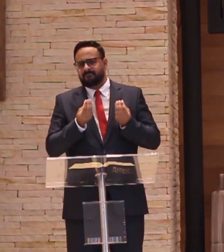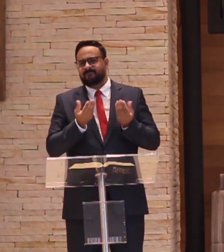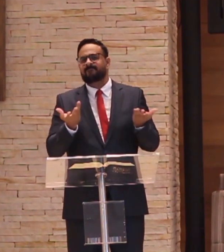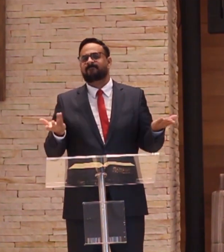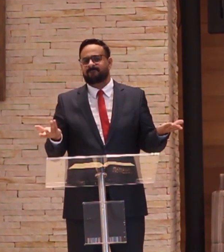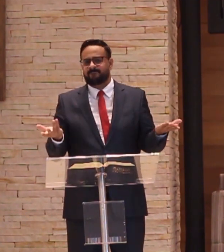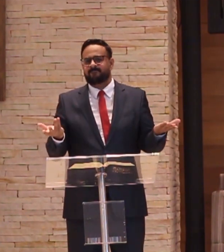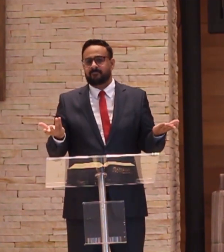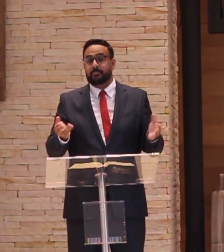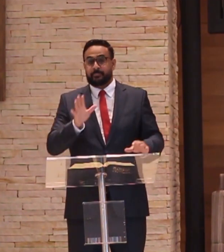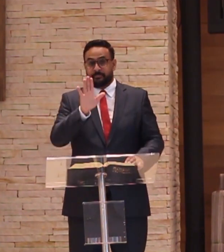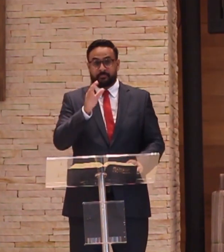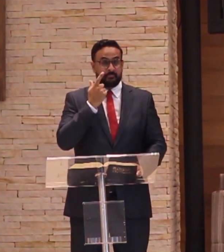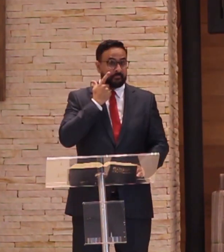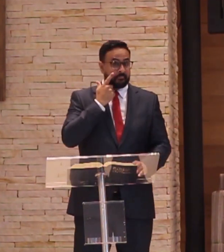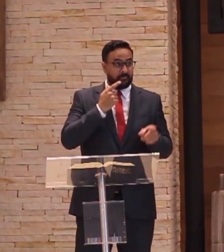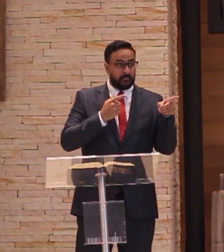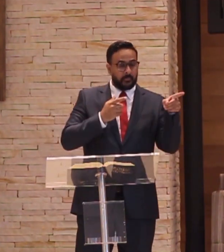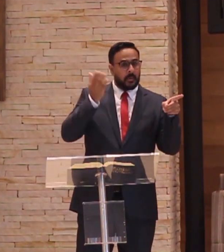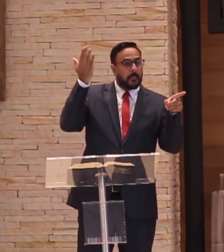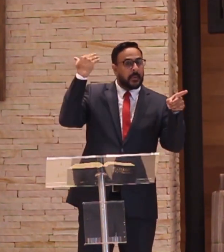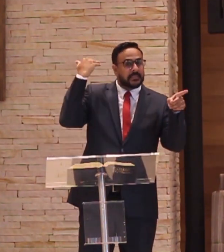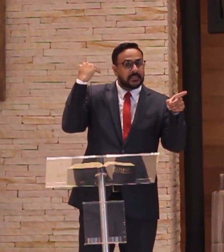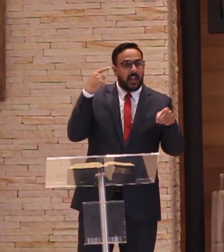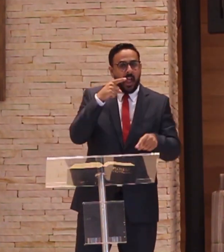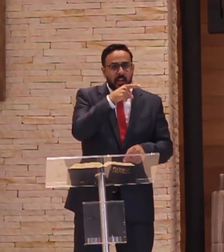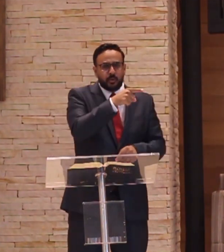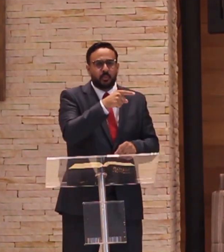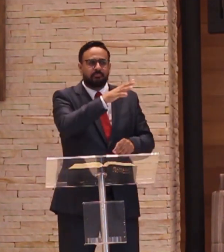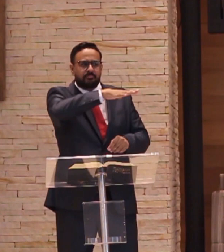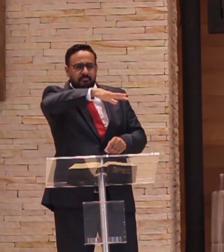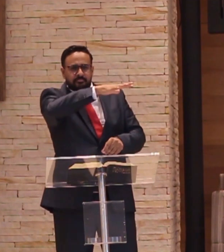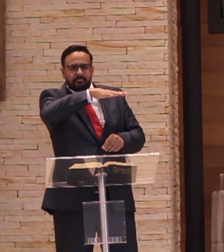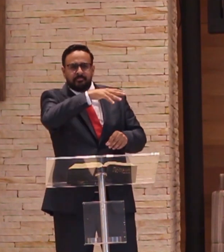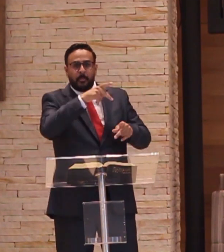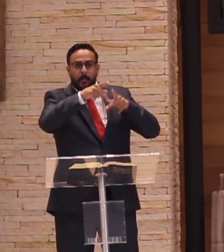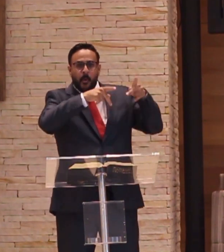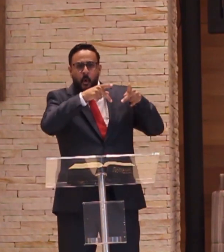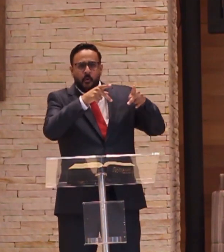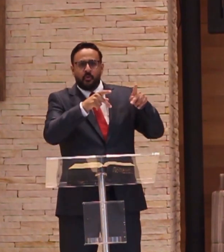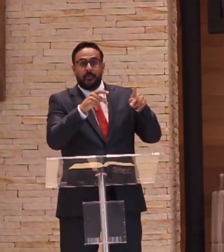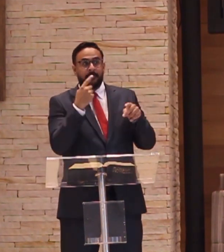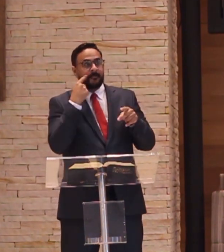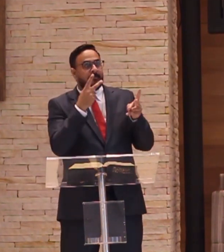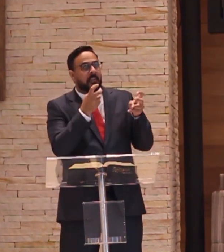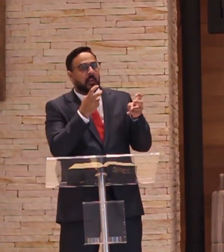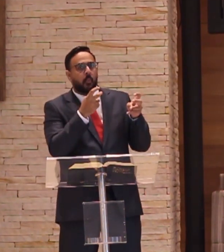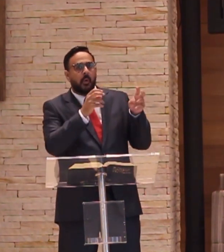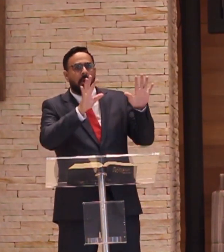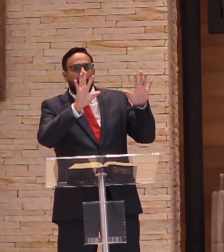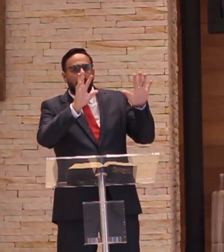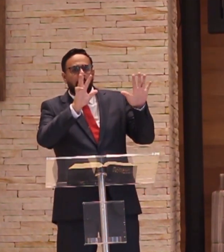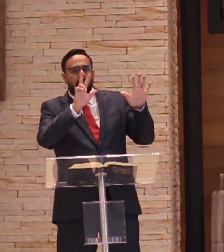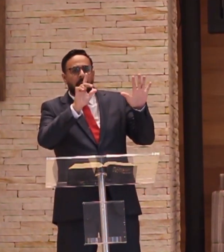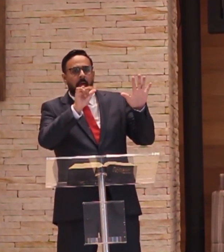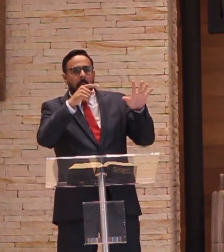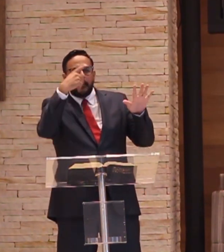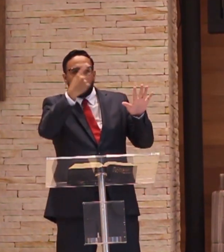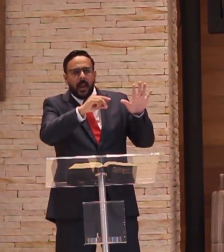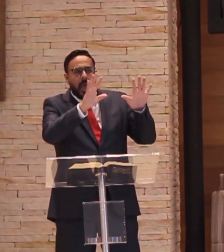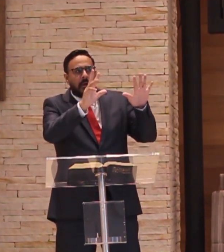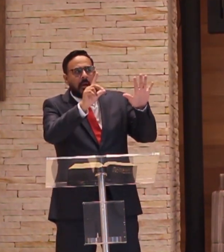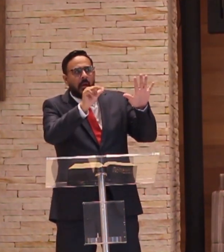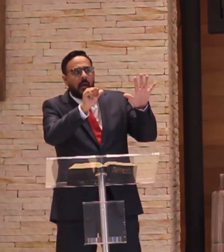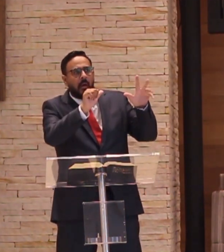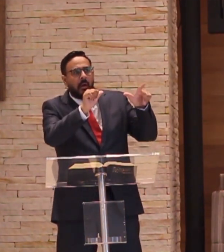É muito importante que eu e você prestemos atenção aos fatos, pois os fatos indicam a proximidade da volta de Jesus. E como estamos lidando